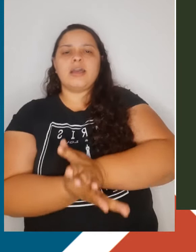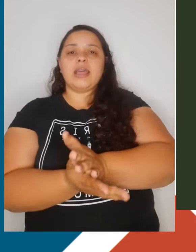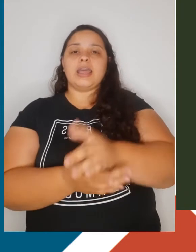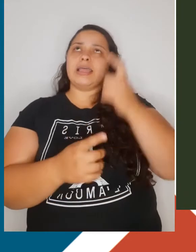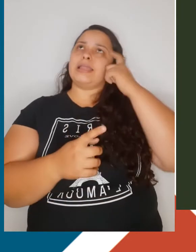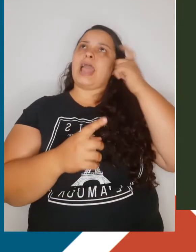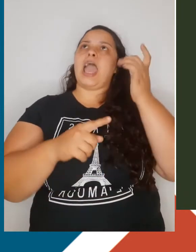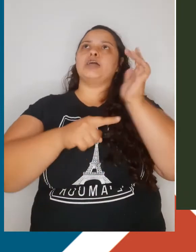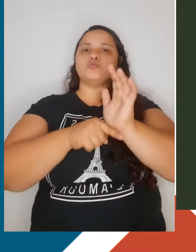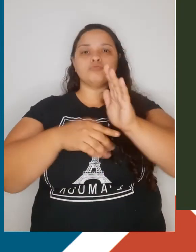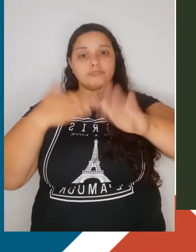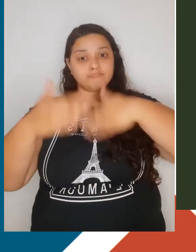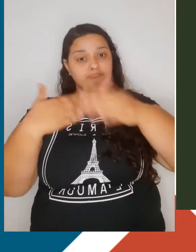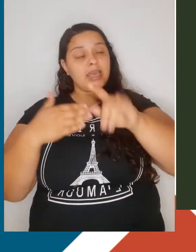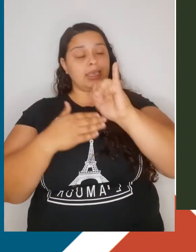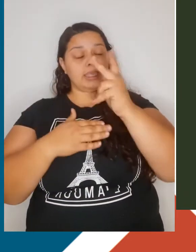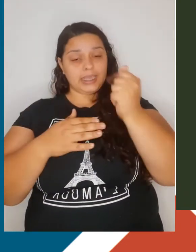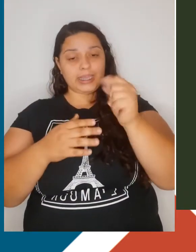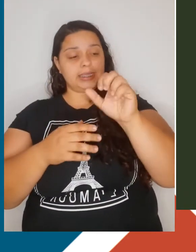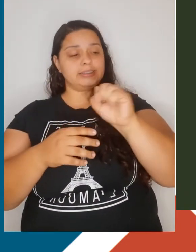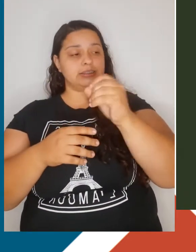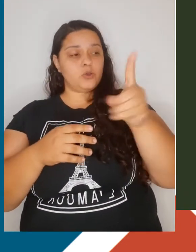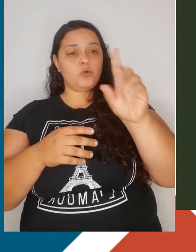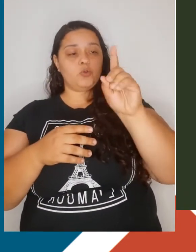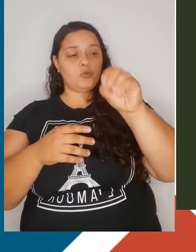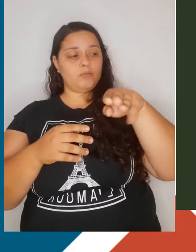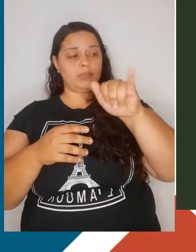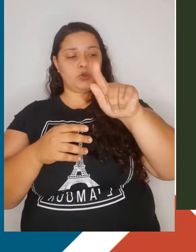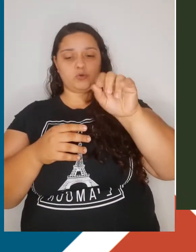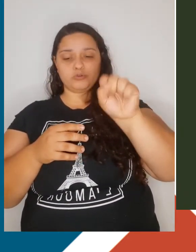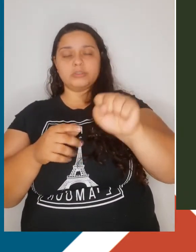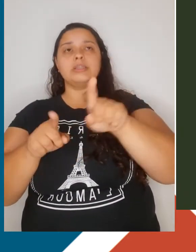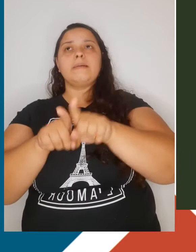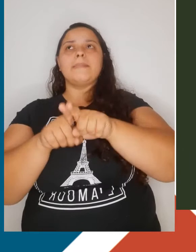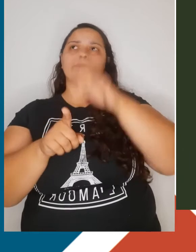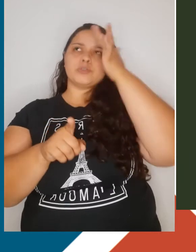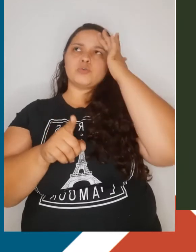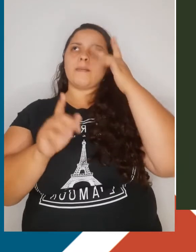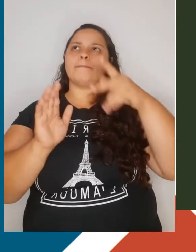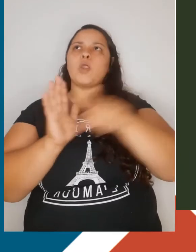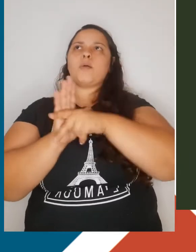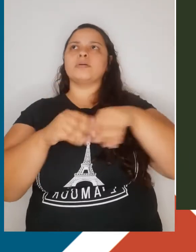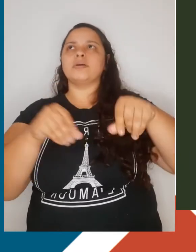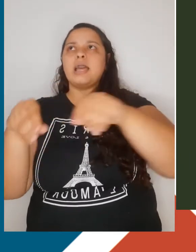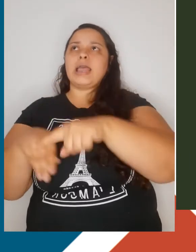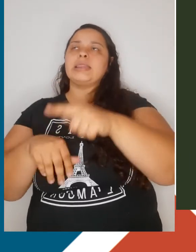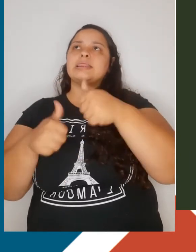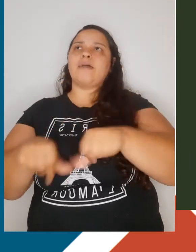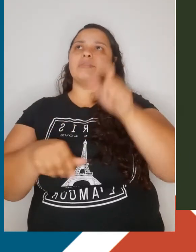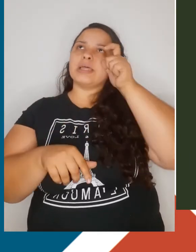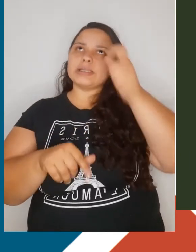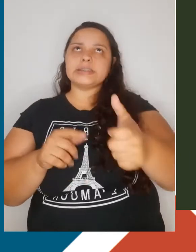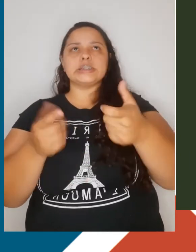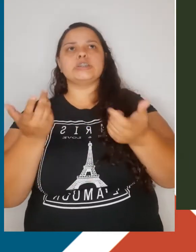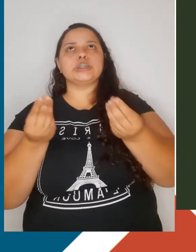essas ideias acabam chegando e sendo apropriadas em São Domingos, influenciando até mesmo certos grupos de proprietários.